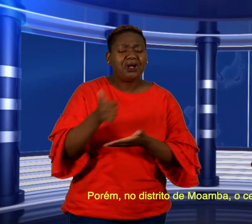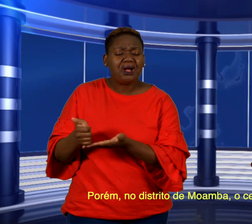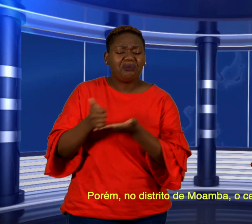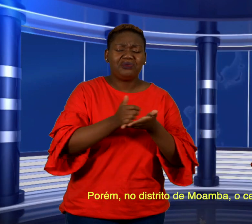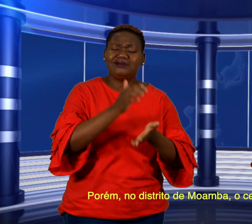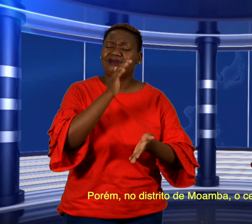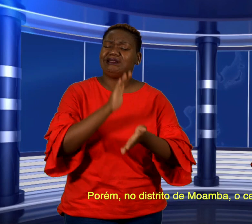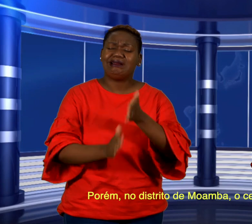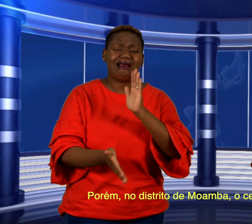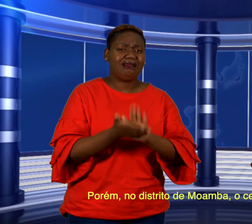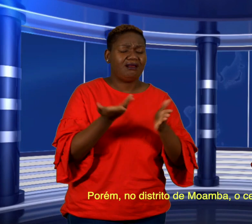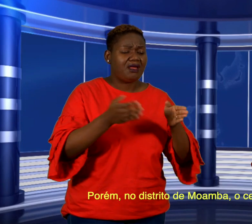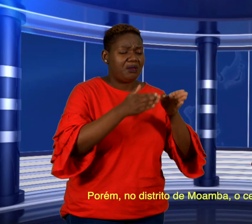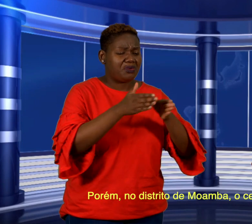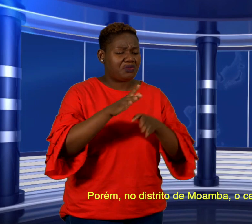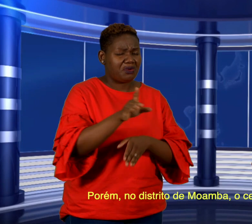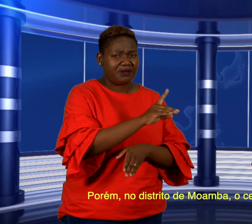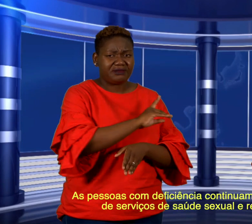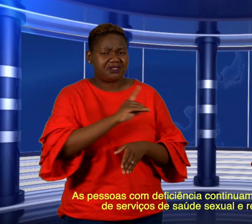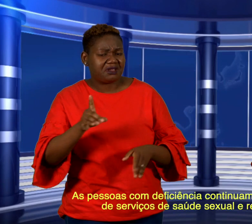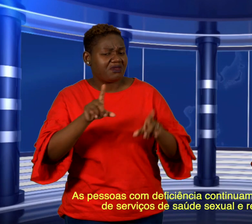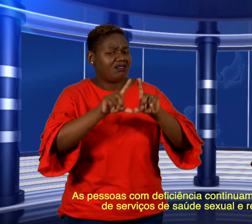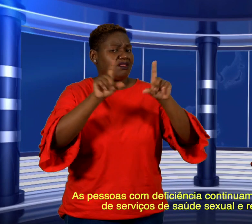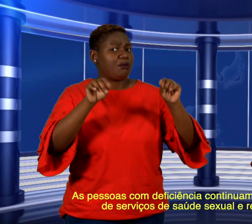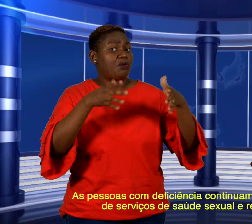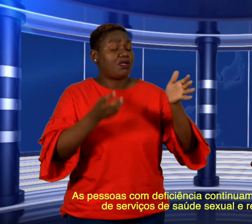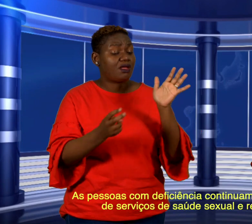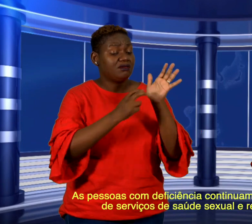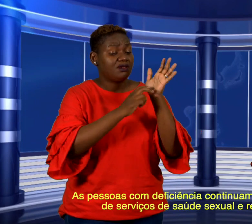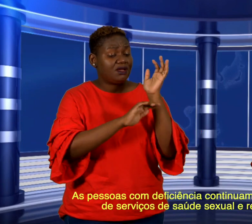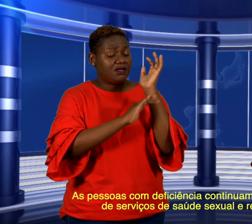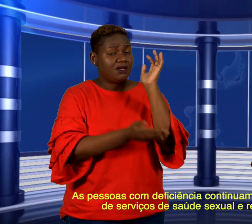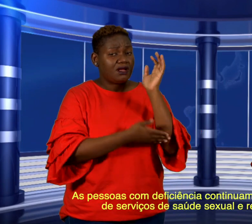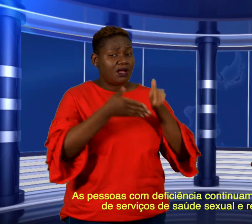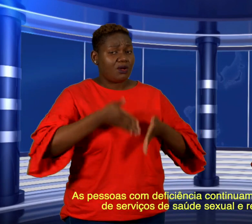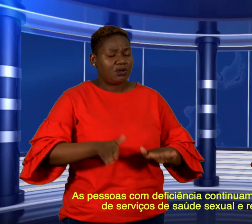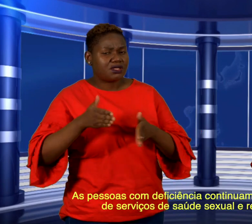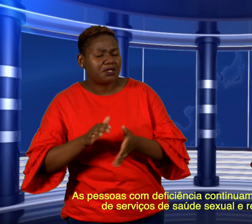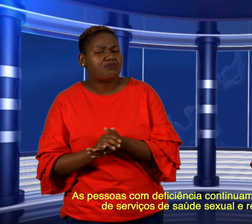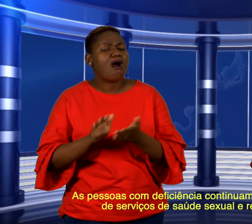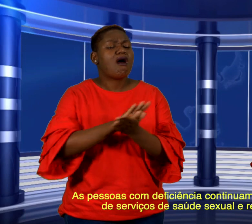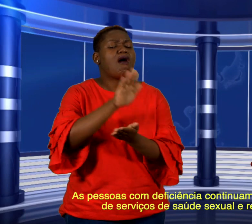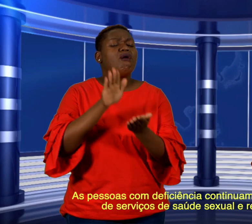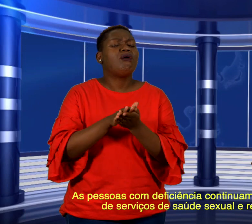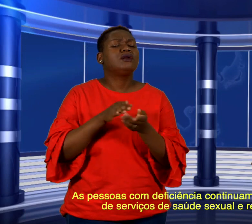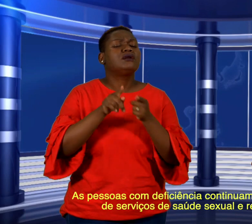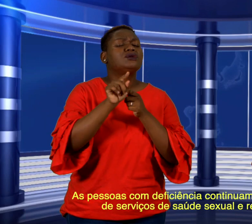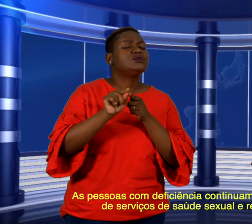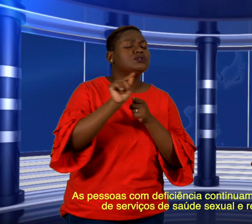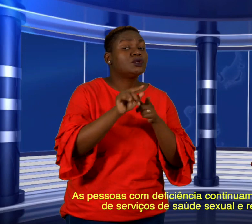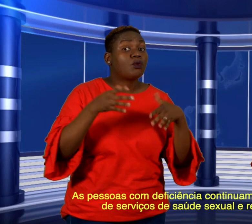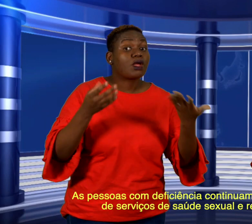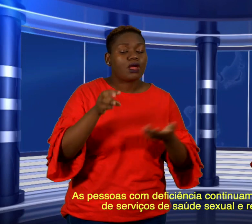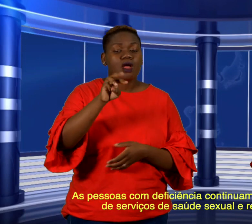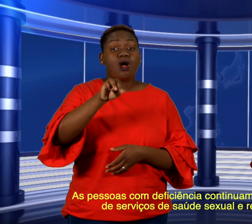Porém, no distrito de Moamba, o cenário é outro. As pessoas com deficiência continuam a não beneficiar de serviços de